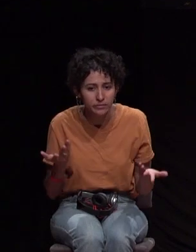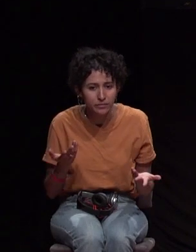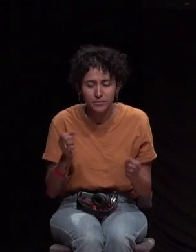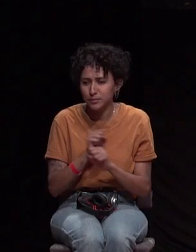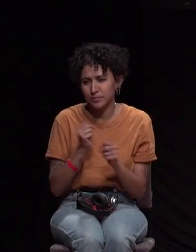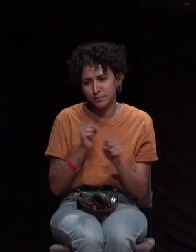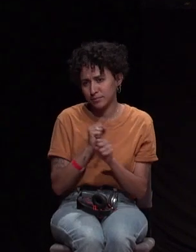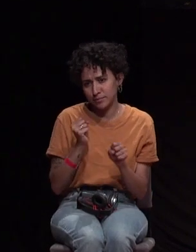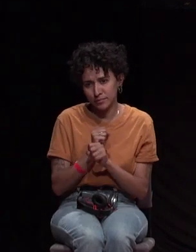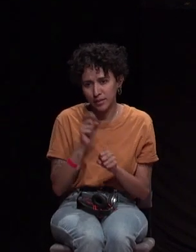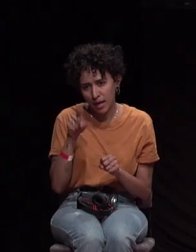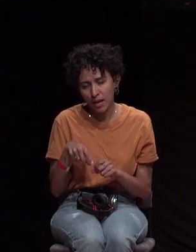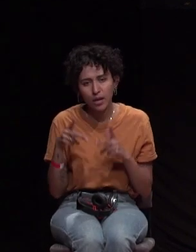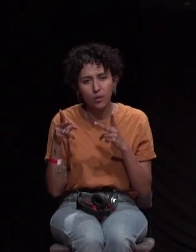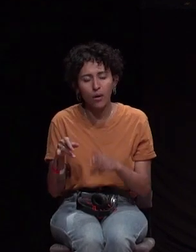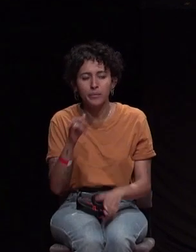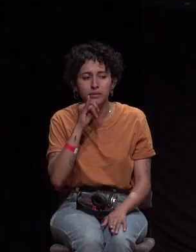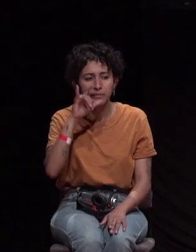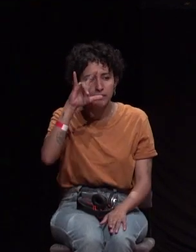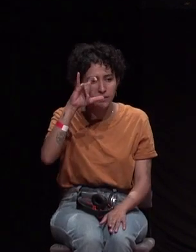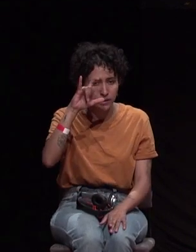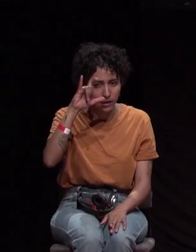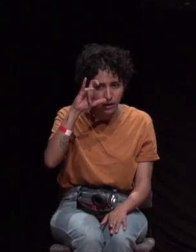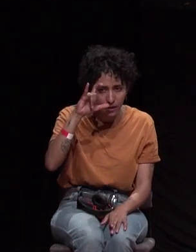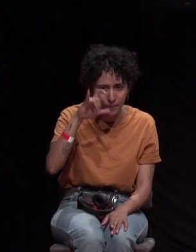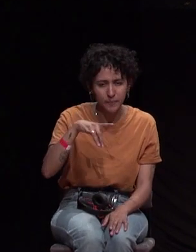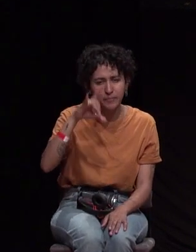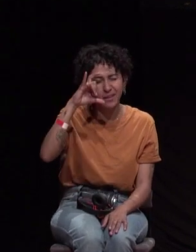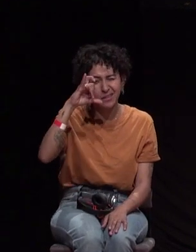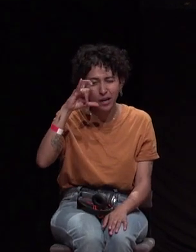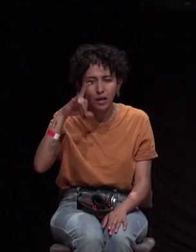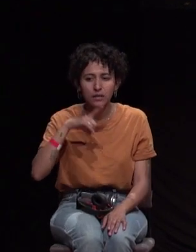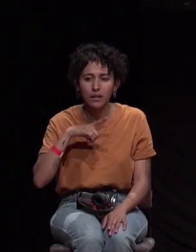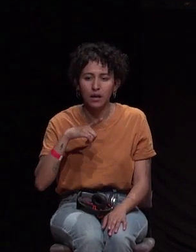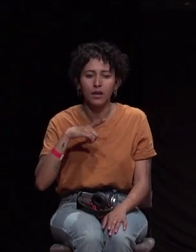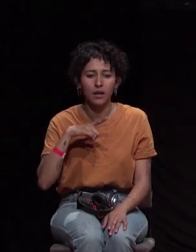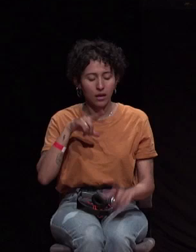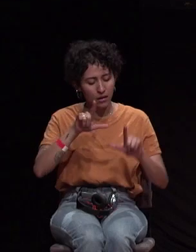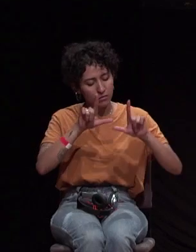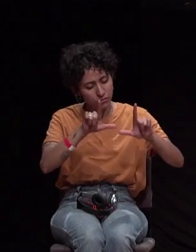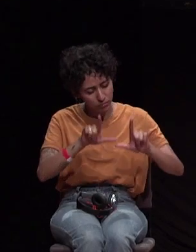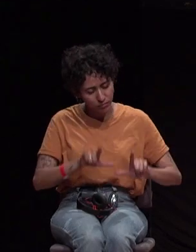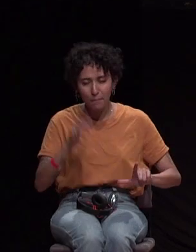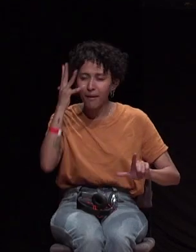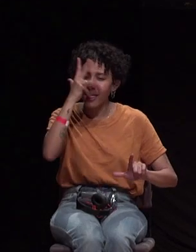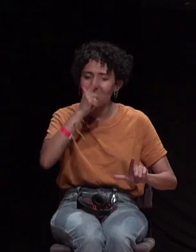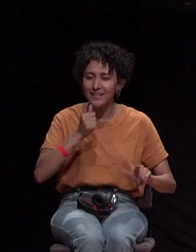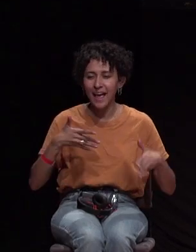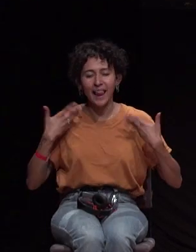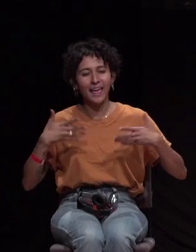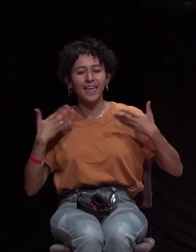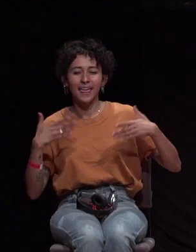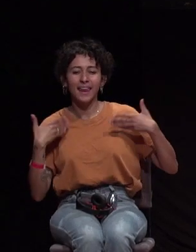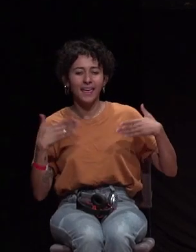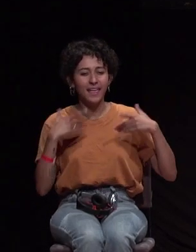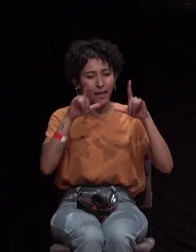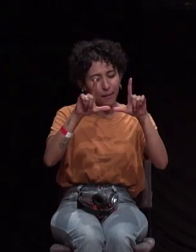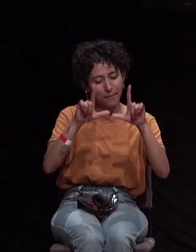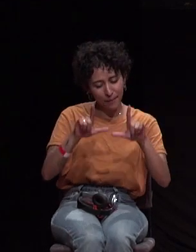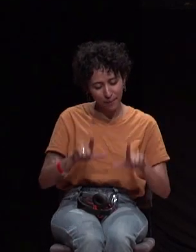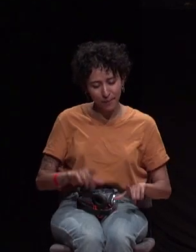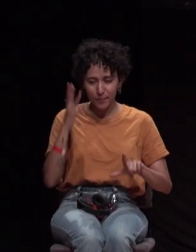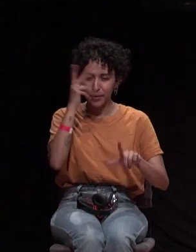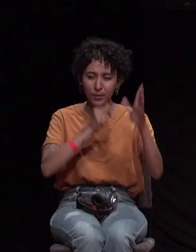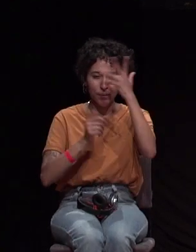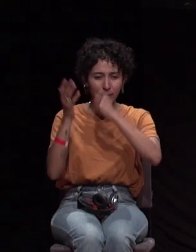no Instagram, né? Você tem as imagens de beleza, de alegria, não estão associadas a pessoas negras.